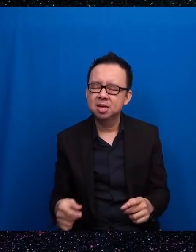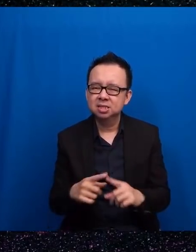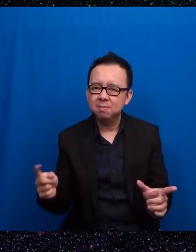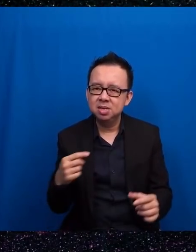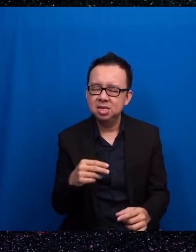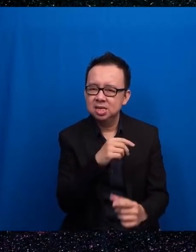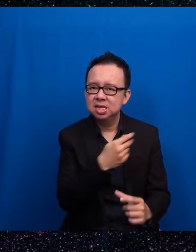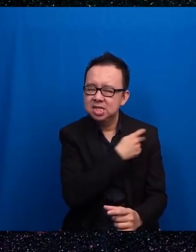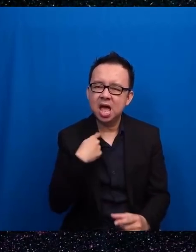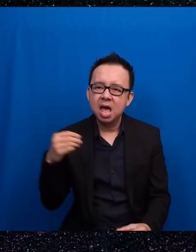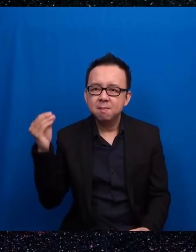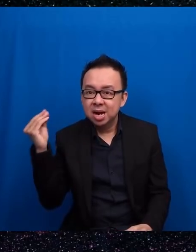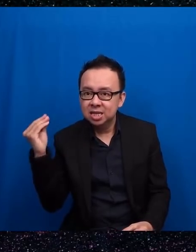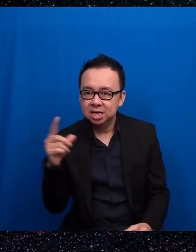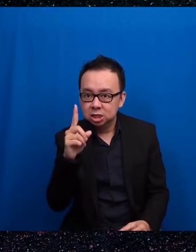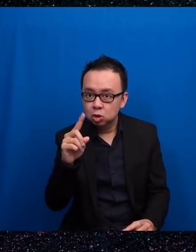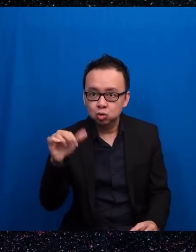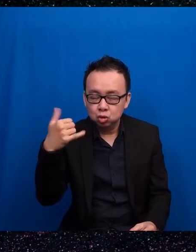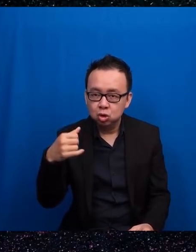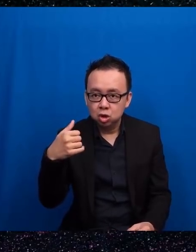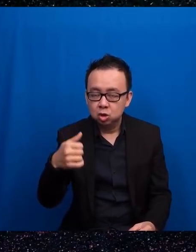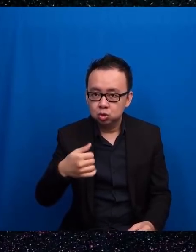berharga, kita drop dulu segala sesuatu dan